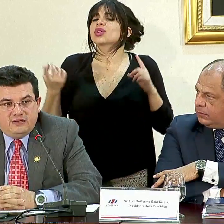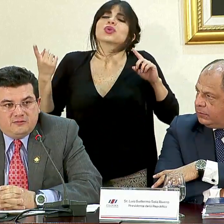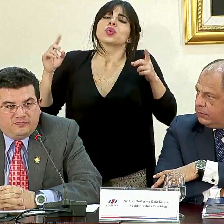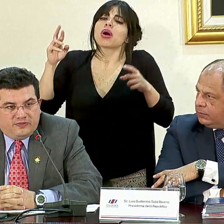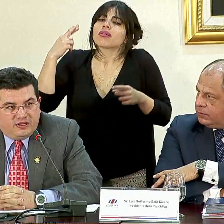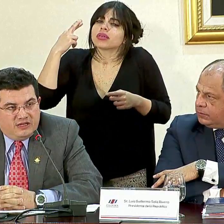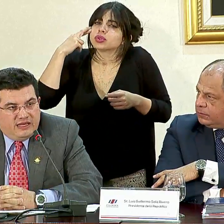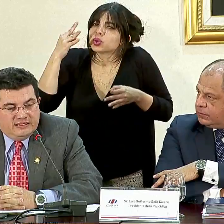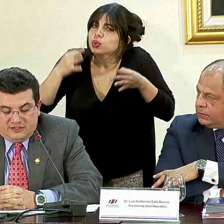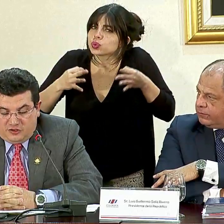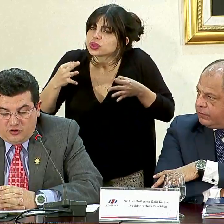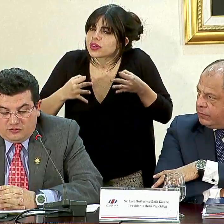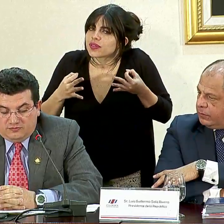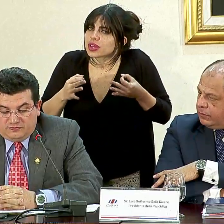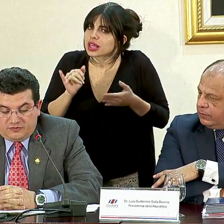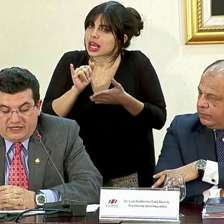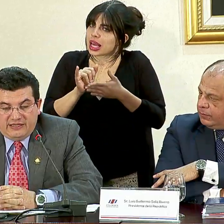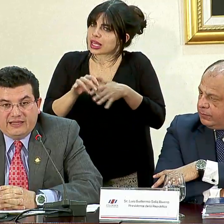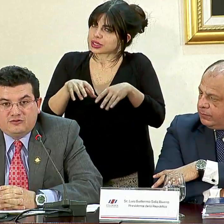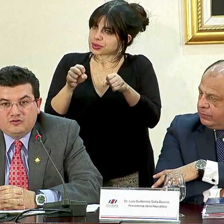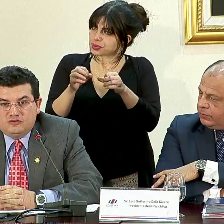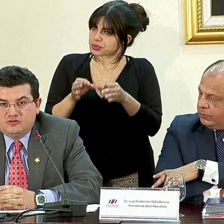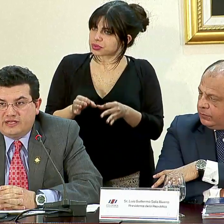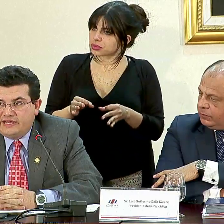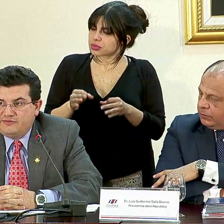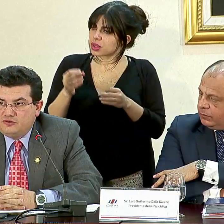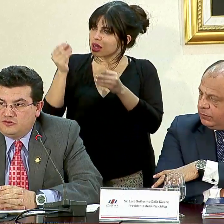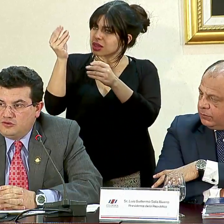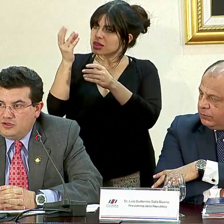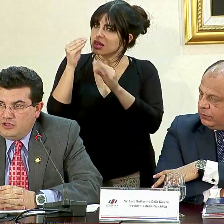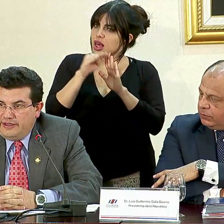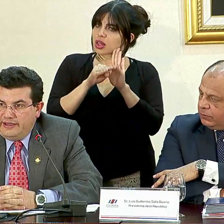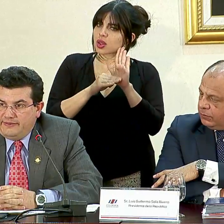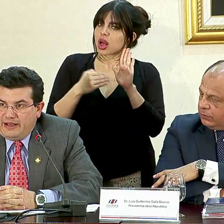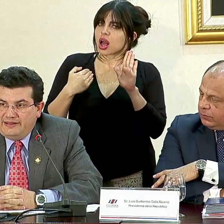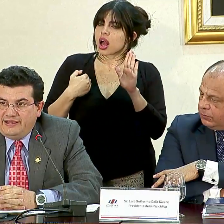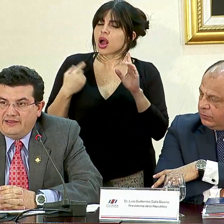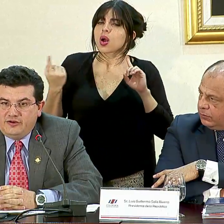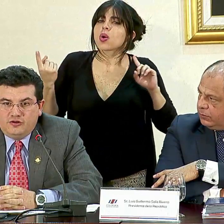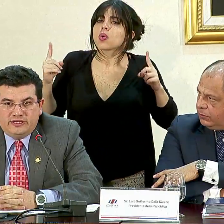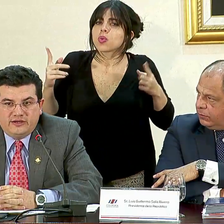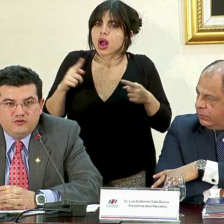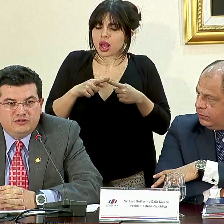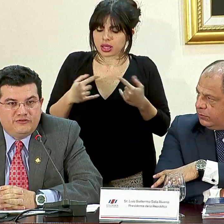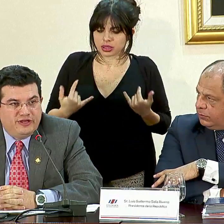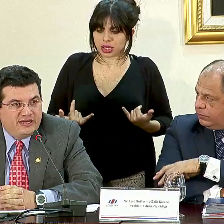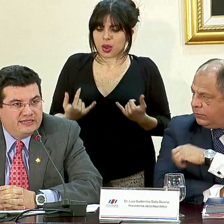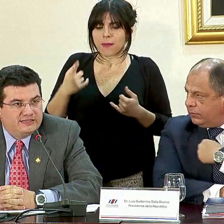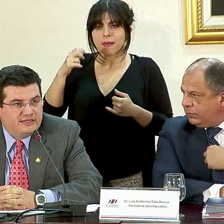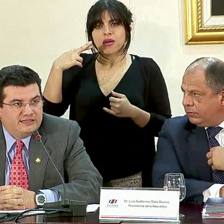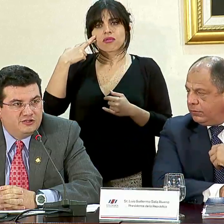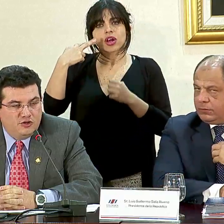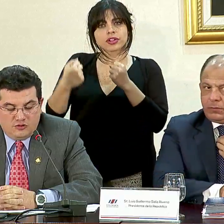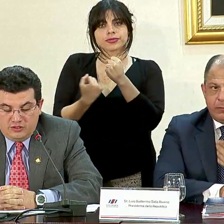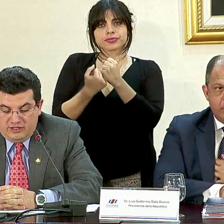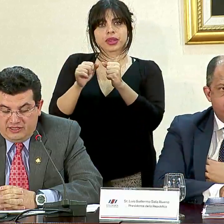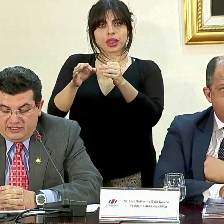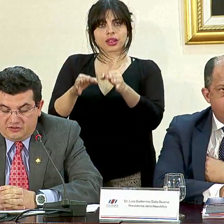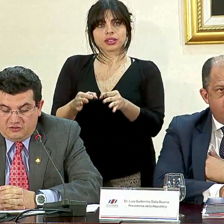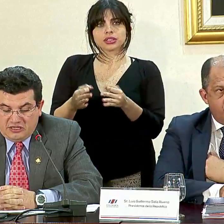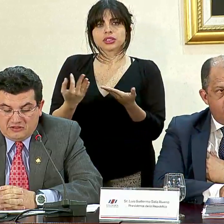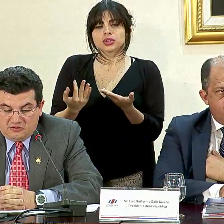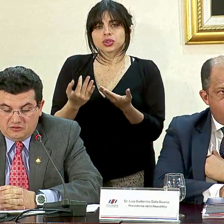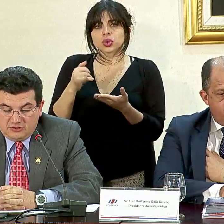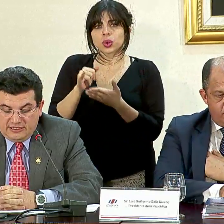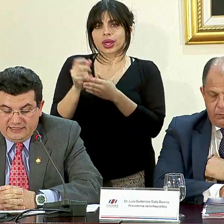justifica la decisión? ¿Qué datos tenemos al día de hoy que justifican esta decisión y